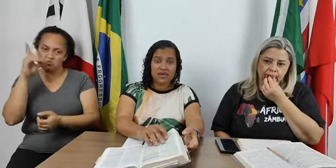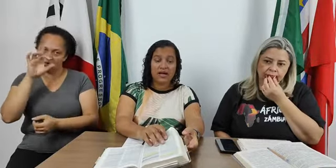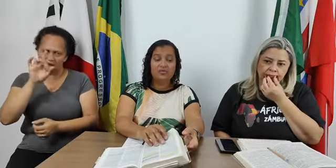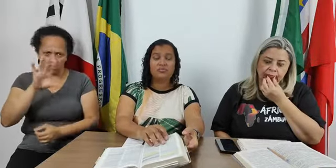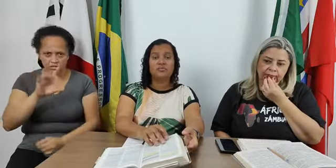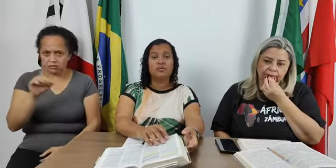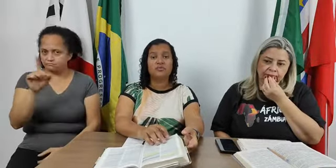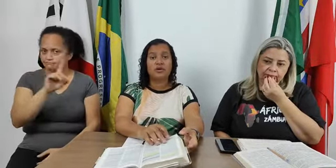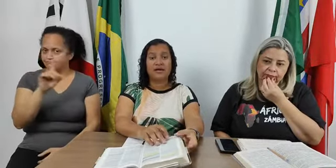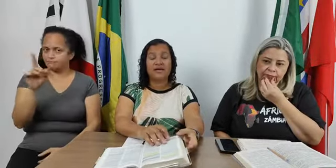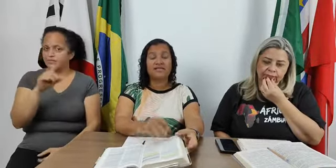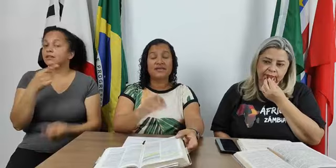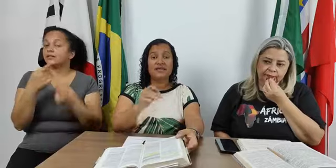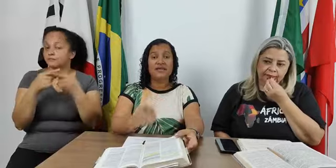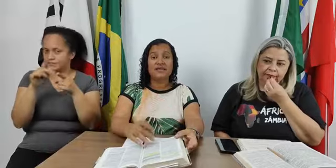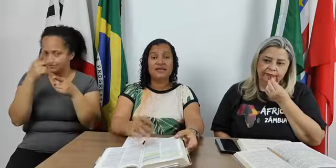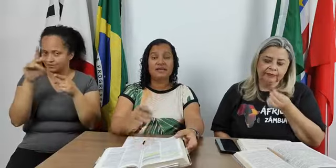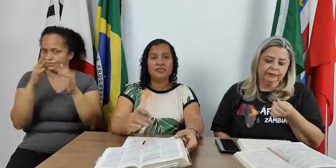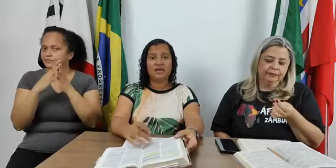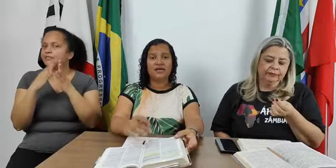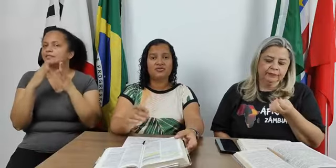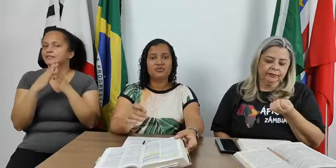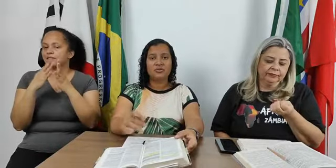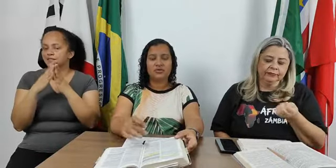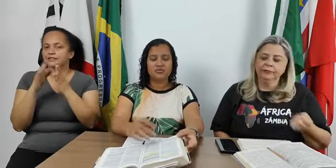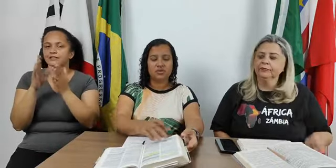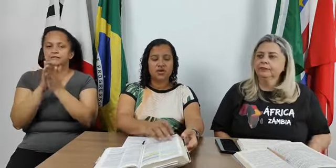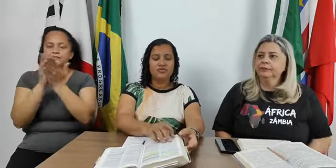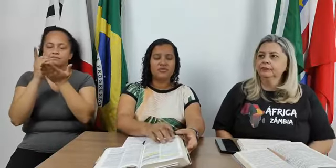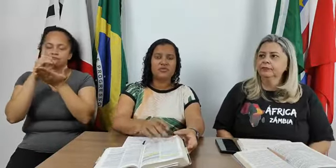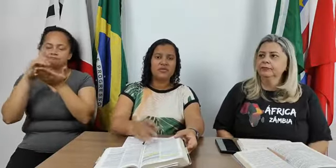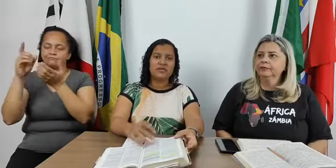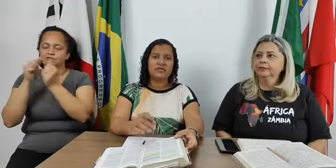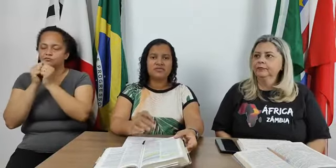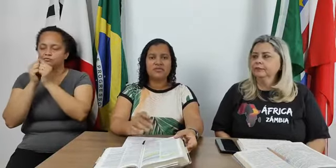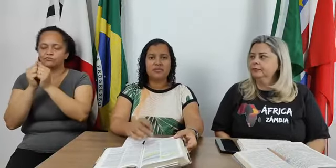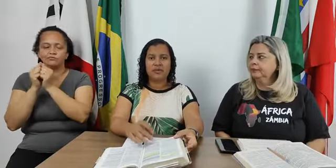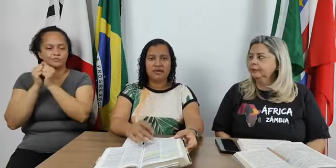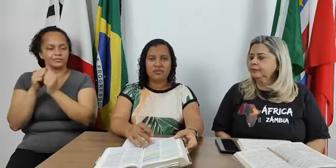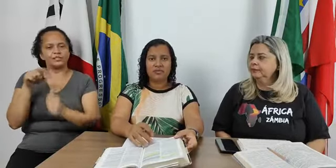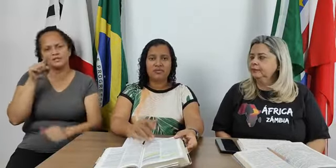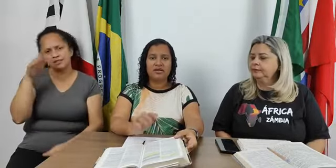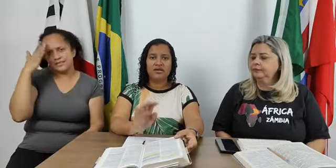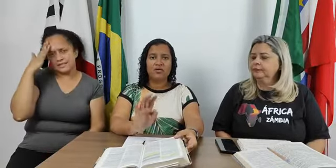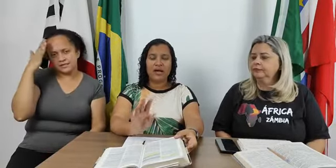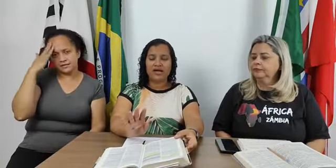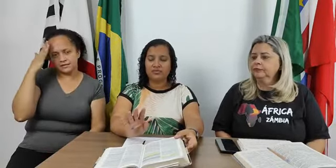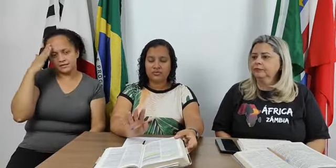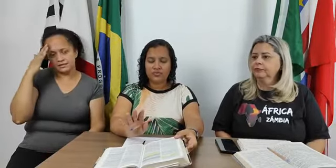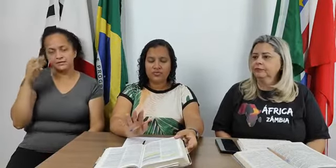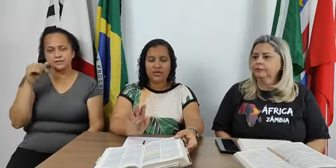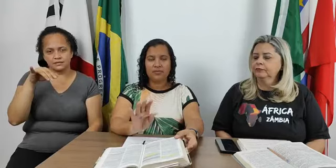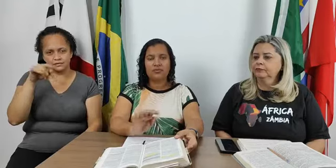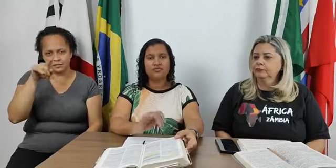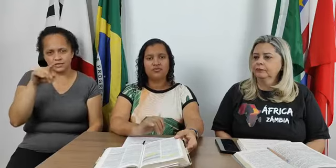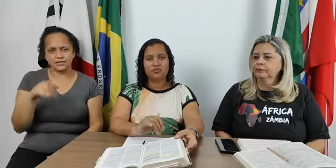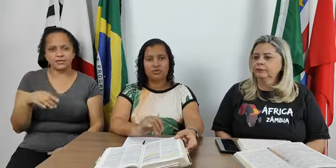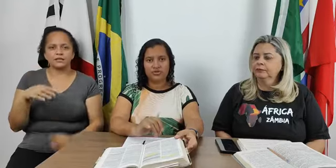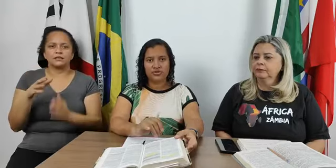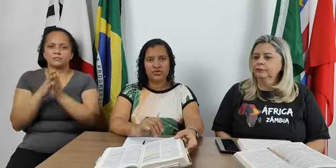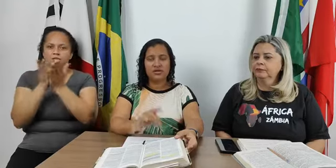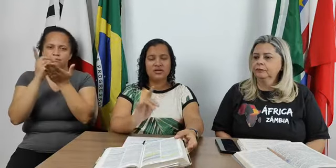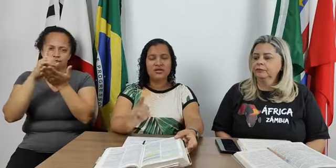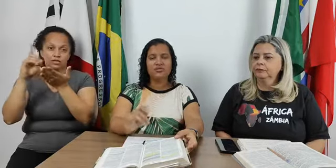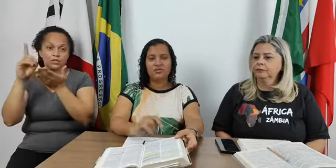você pegar um tempo na sua casa e ler a palavra de Deus. Você sabia que se você pegar a Bíblia e ler 4 capítulos